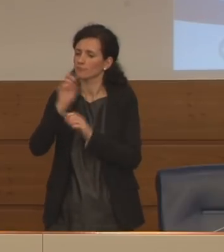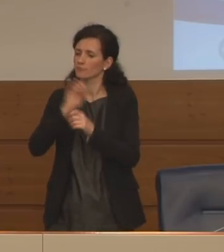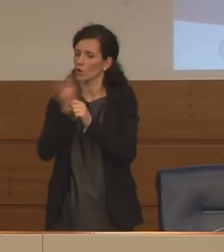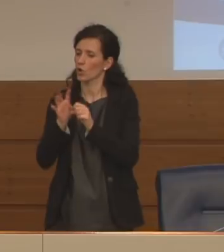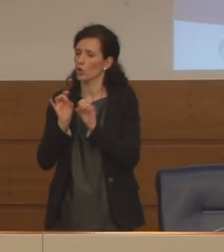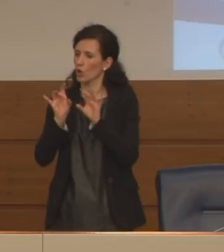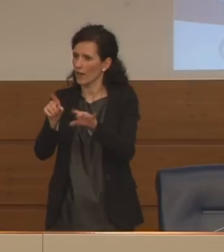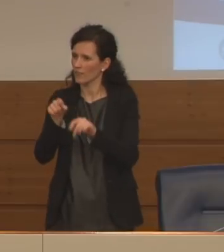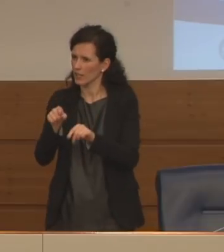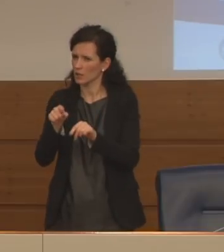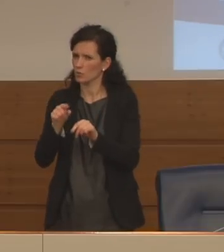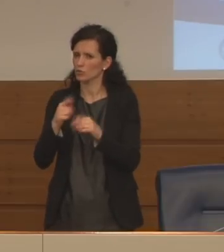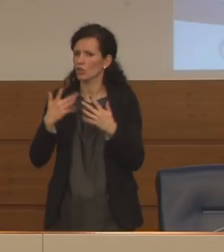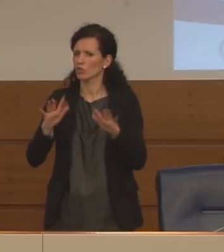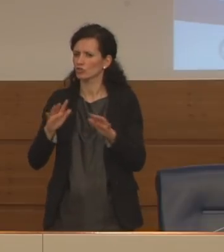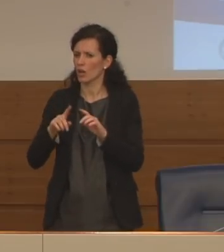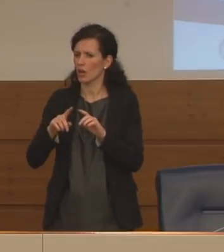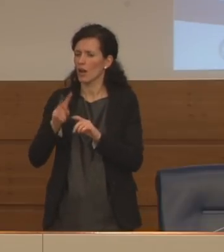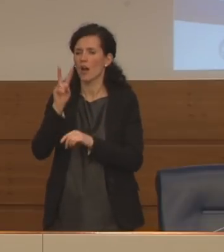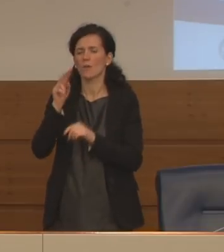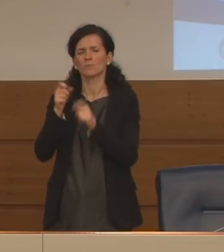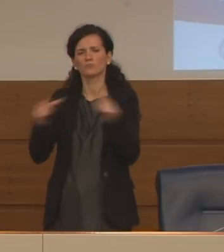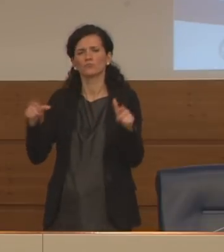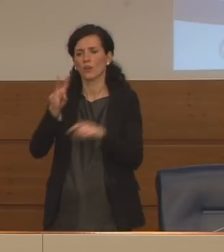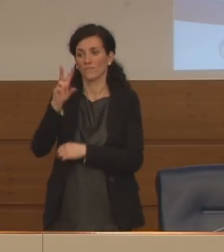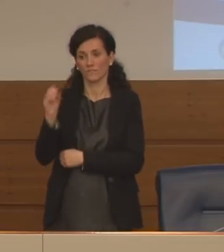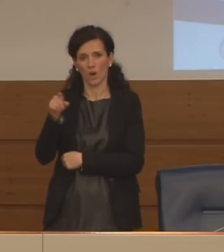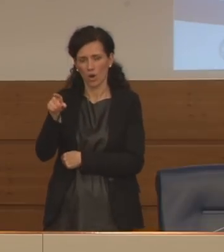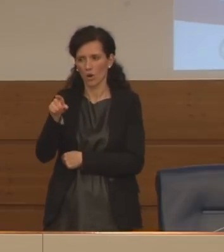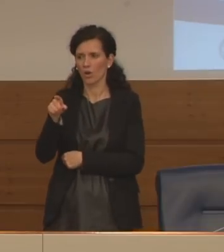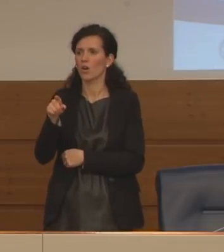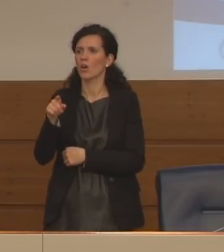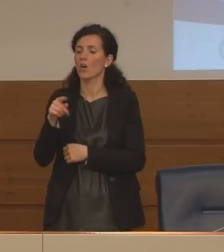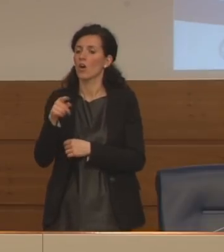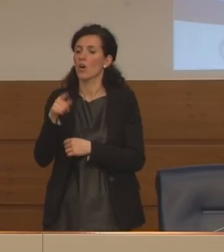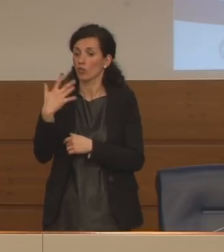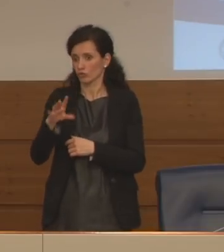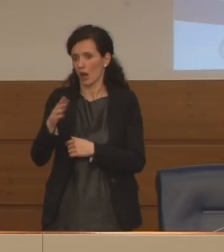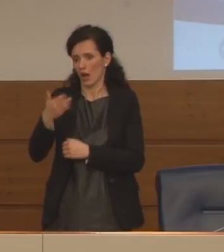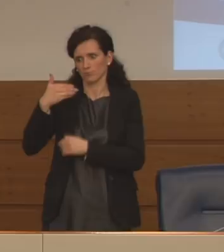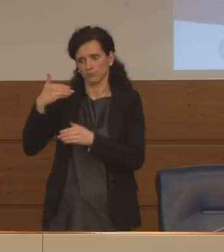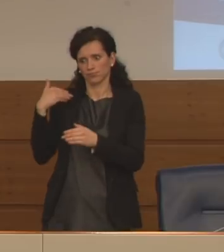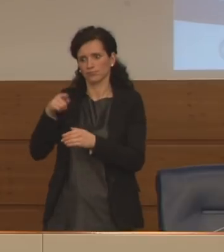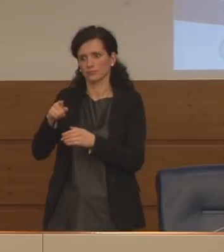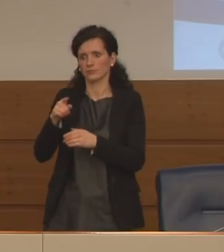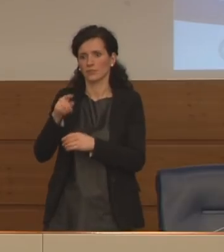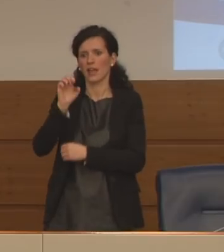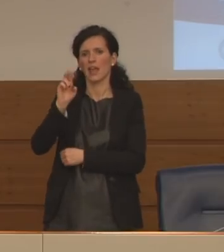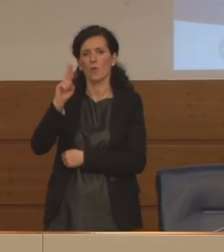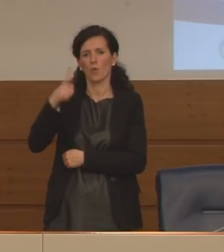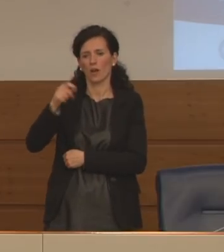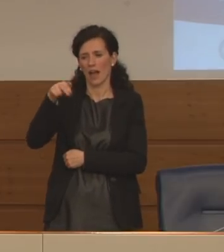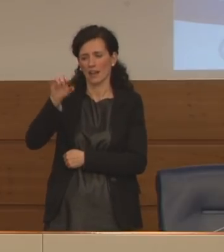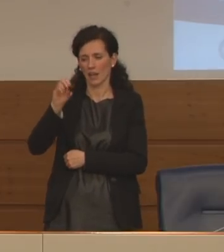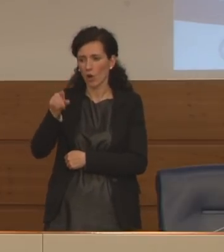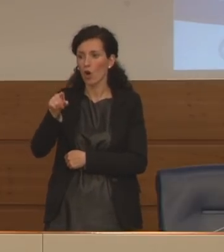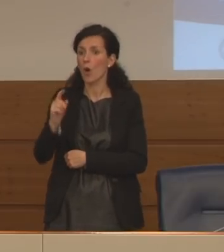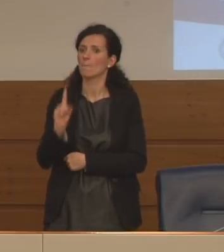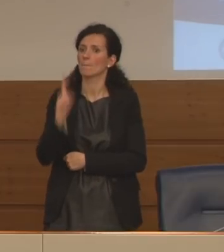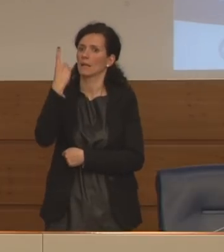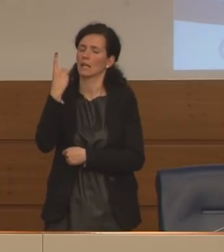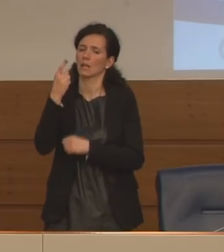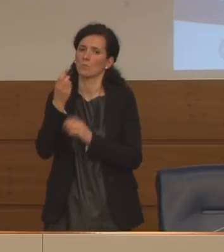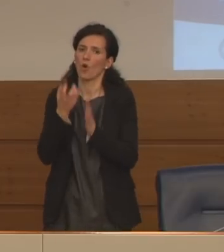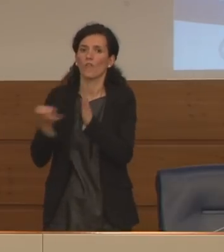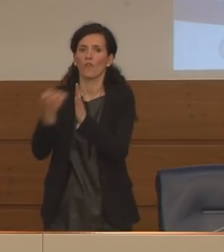settimana o qualche giorno insomma non si erano registrati nuovi contagi ricordiamo che la neo è stato il primo focolaio del